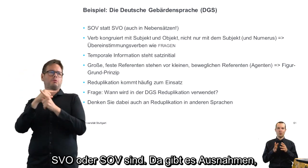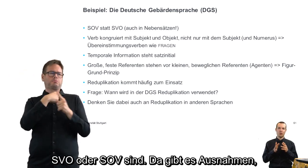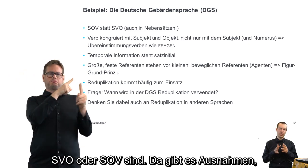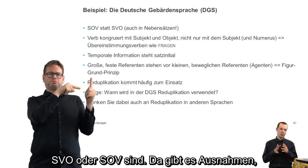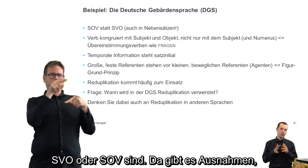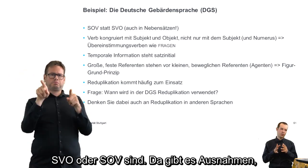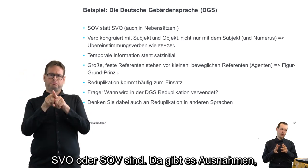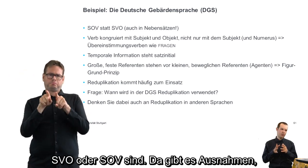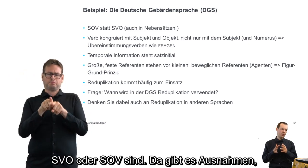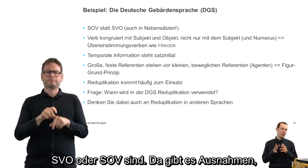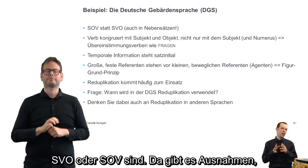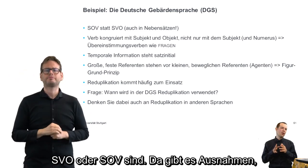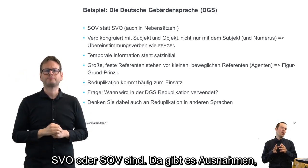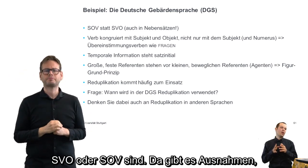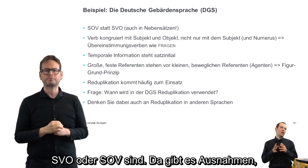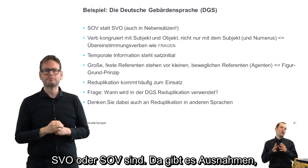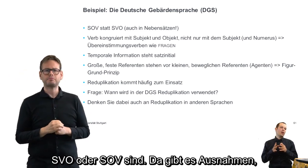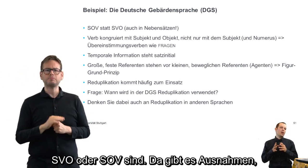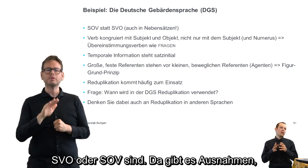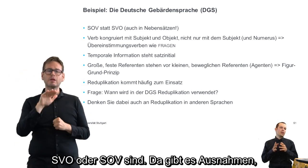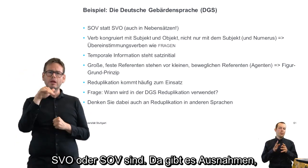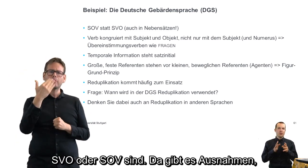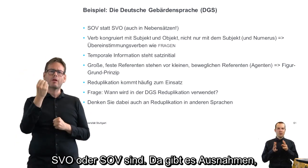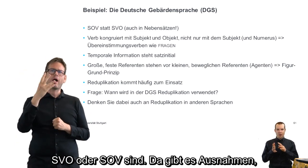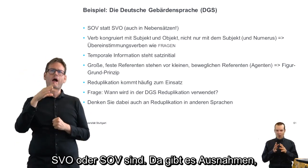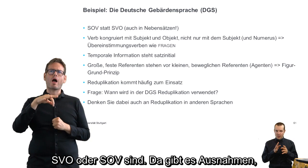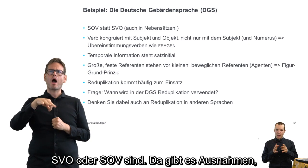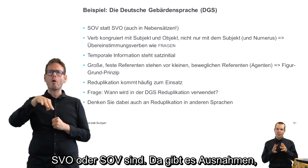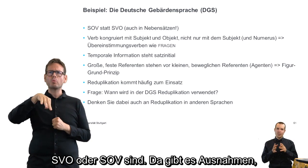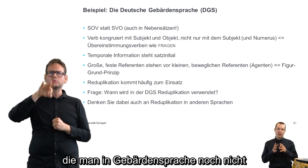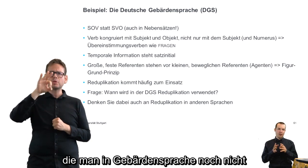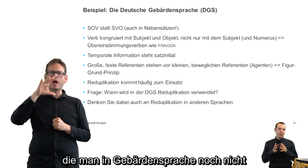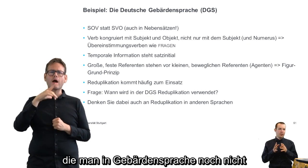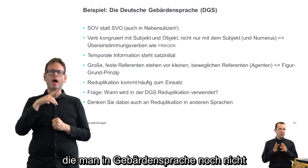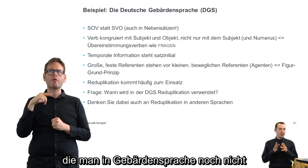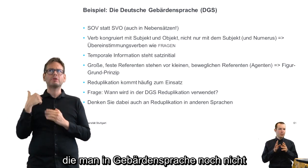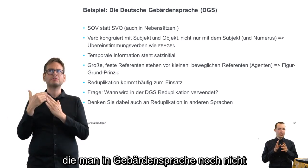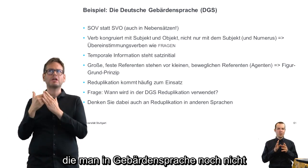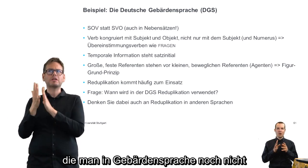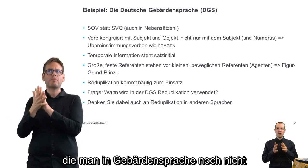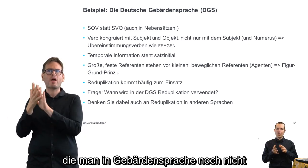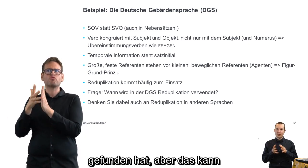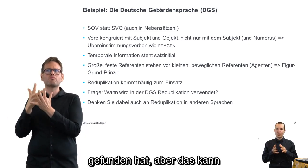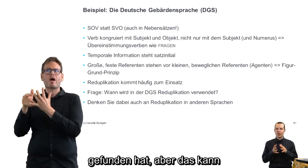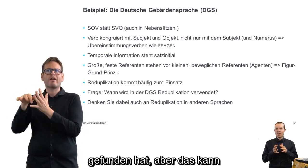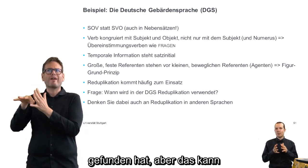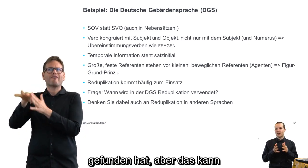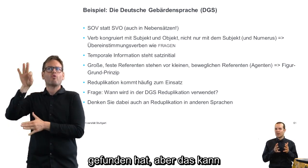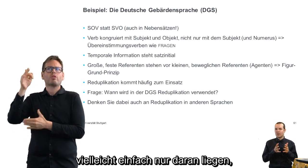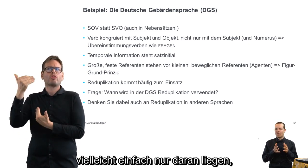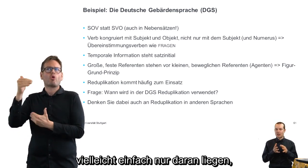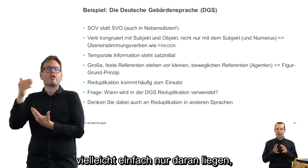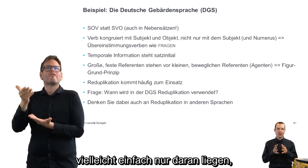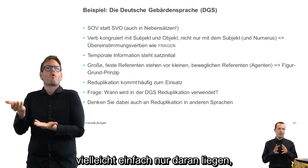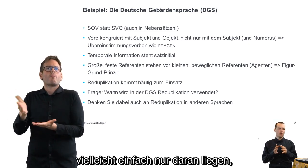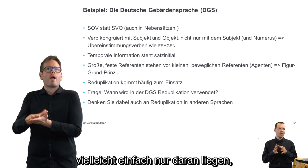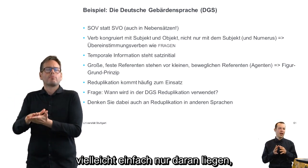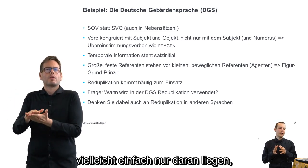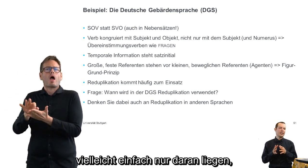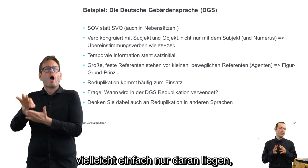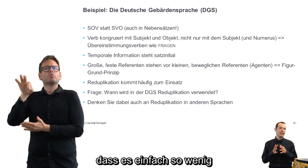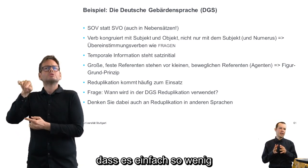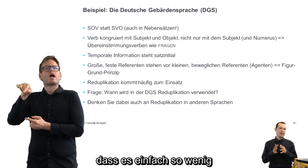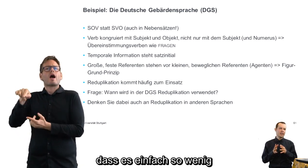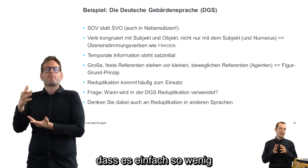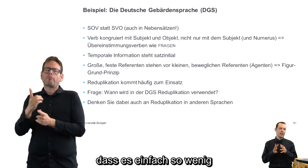entweder SVO oder SOV sind es ein paar Ausnahmen die man in Gebärdensprachen noch nicht gefunden hat aber das wird wahrscheinlich einfach nur